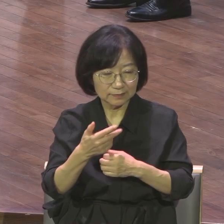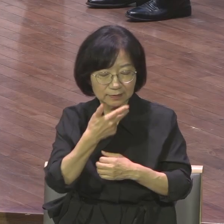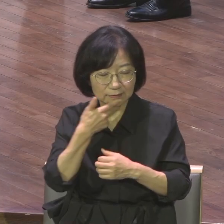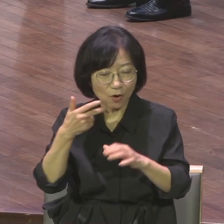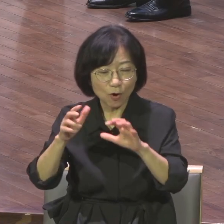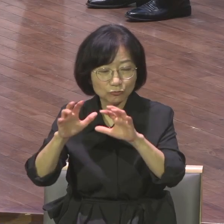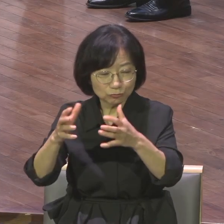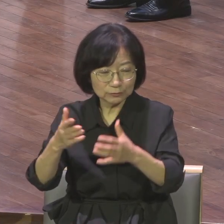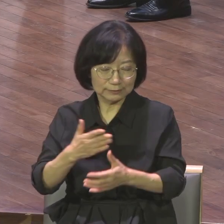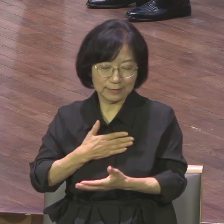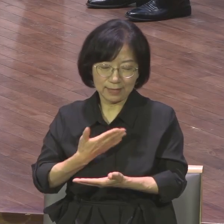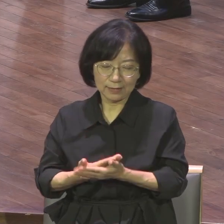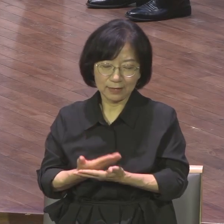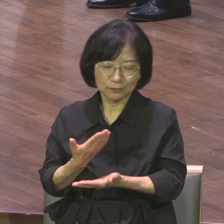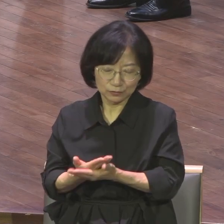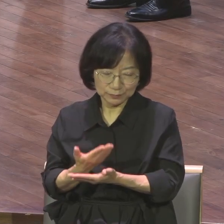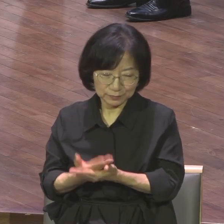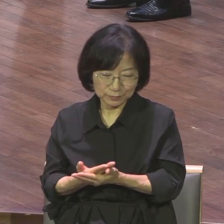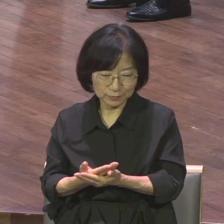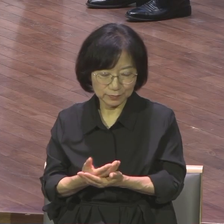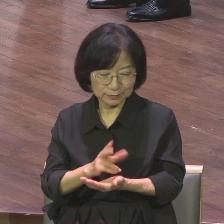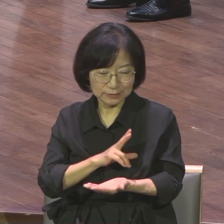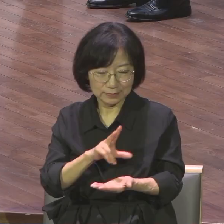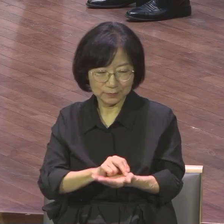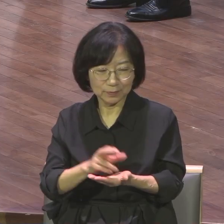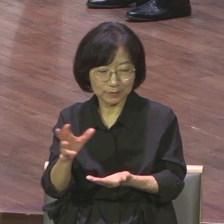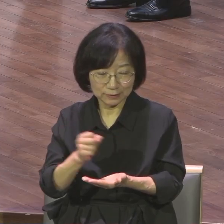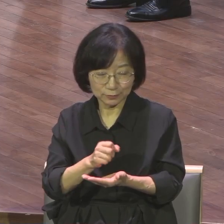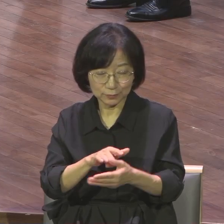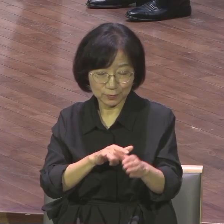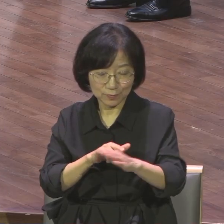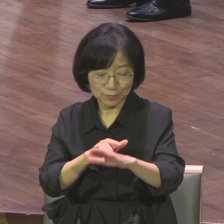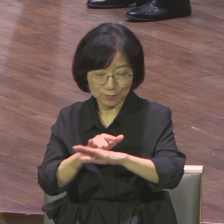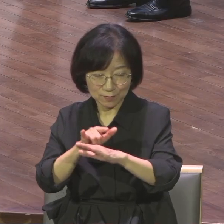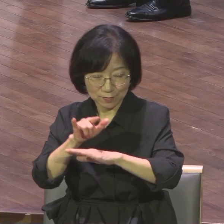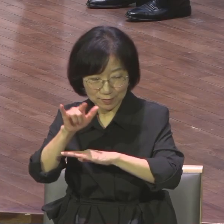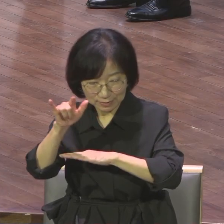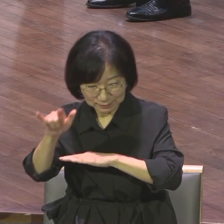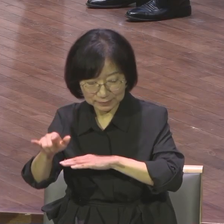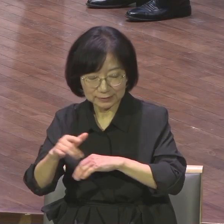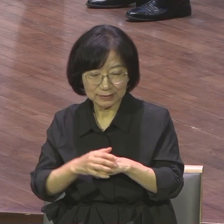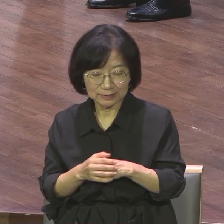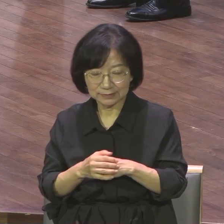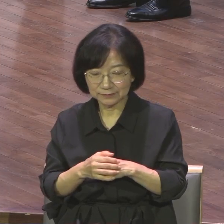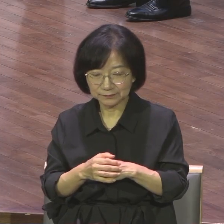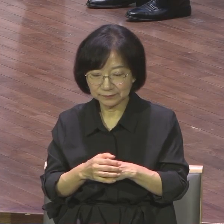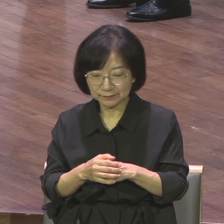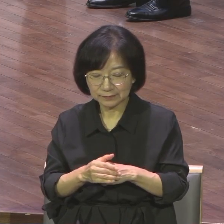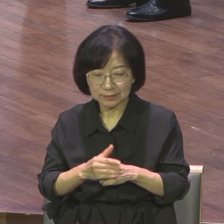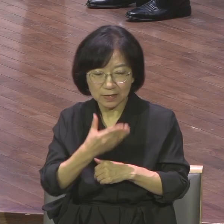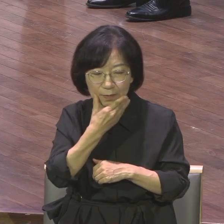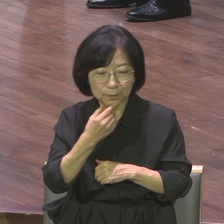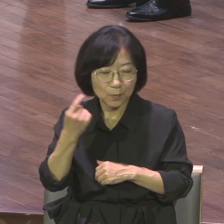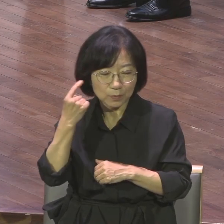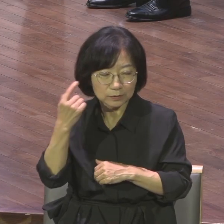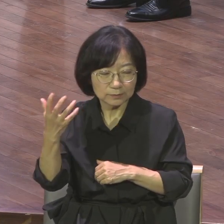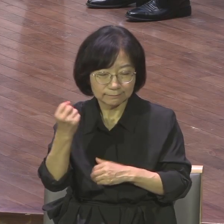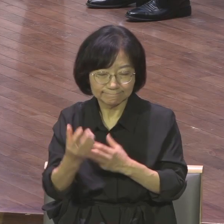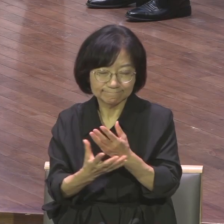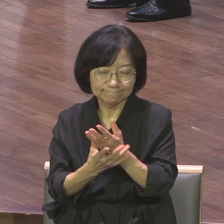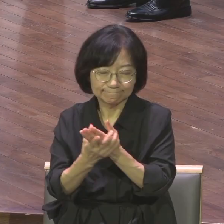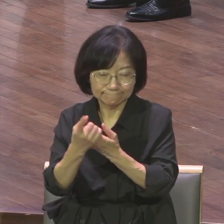지금 내게 주소서라는 주제로 단기 선교를 하게 되는데 중직자와 목회자가 오직 복음으로 하나 되고